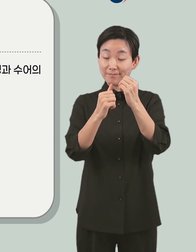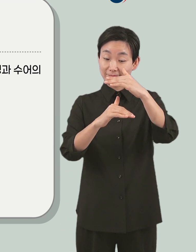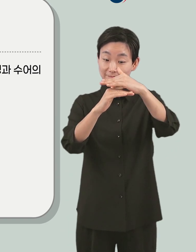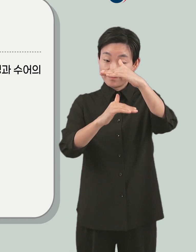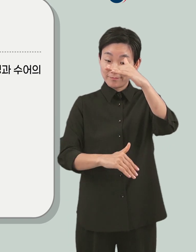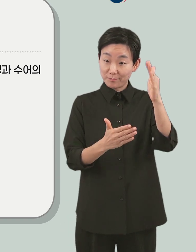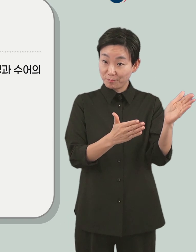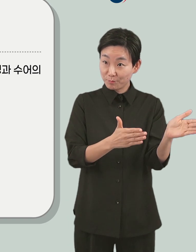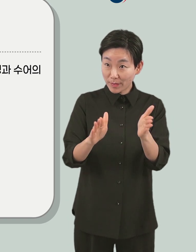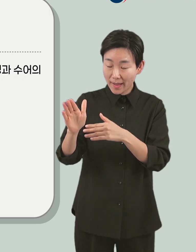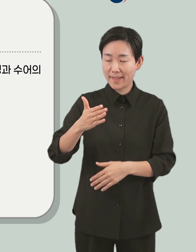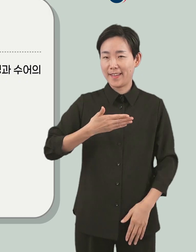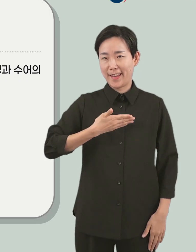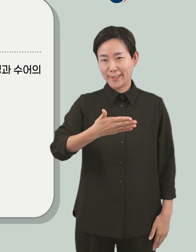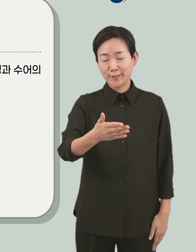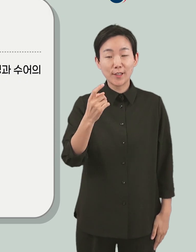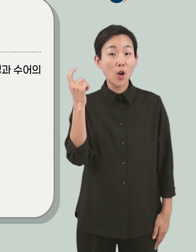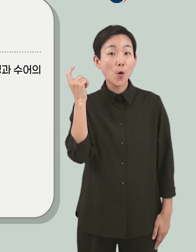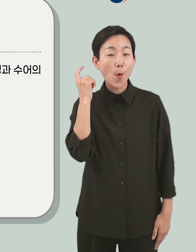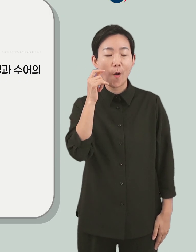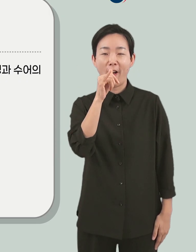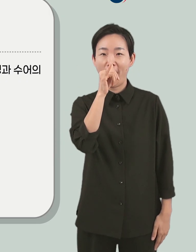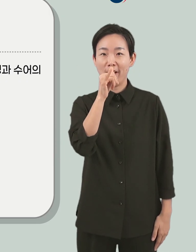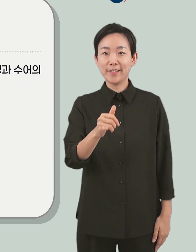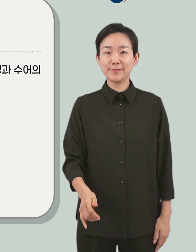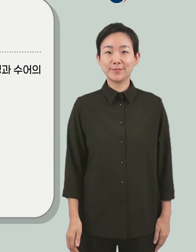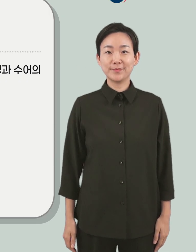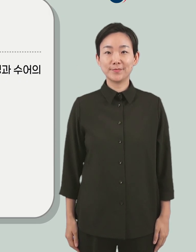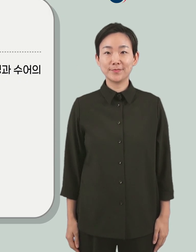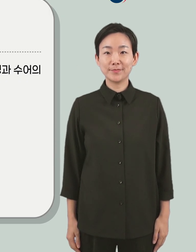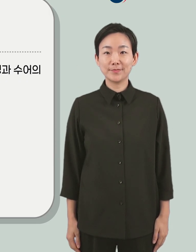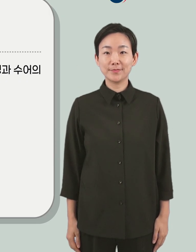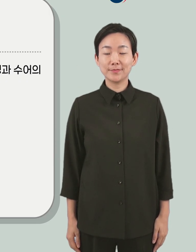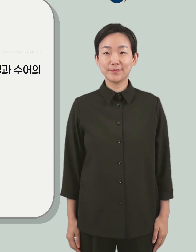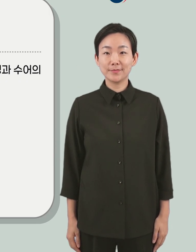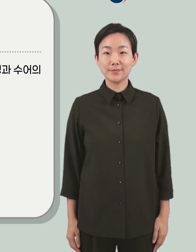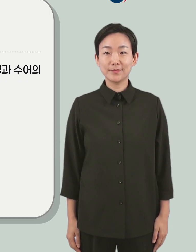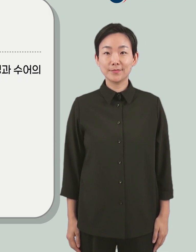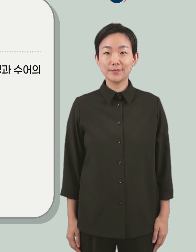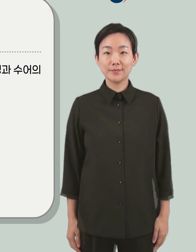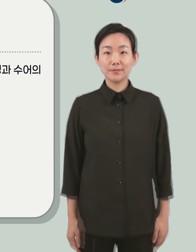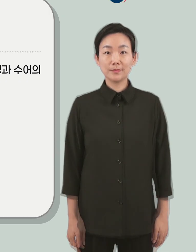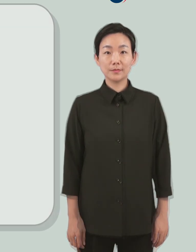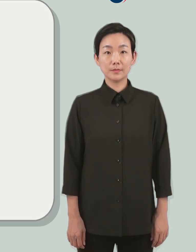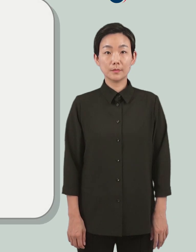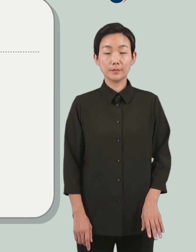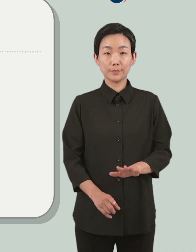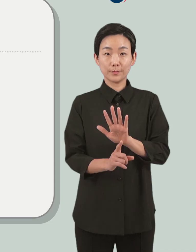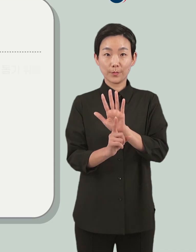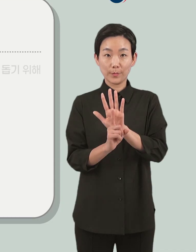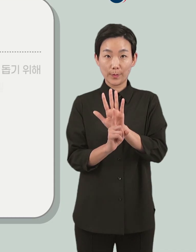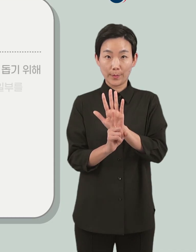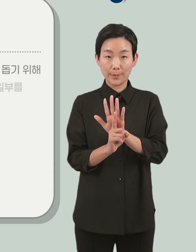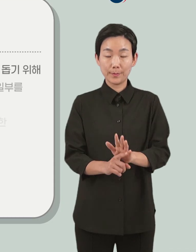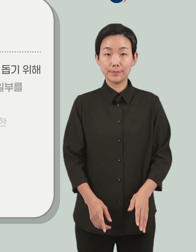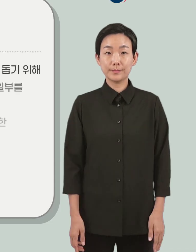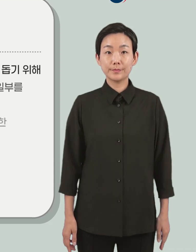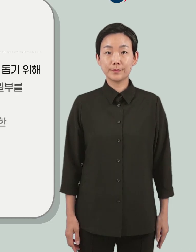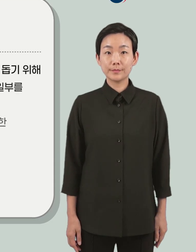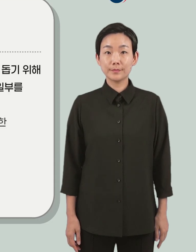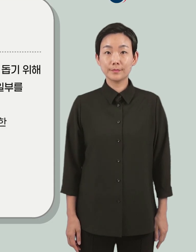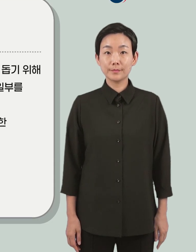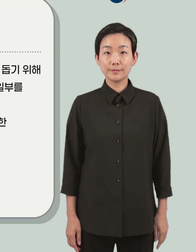있습니다. 다음 안내사항으로 넘어갈 때마다 알림음이 나오니 시청에 참고 부탁드립니다.